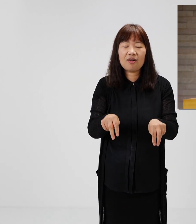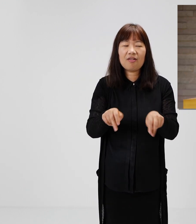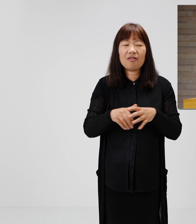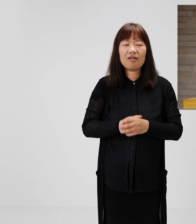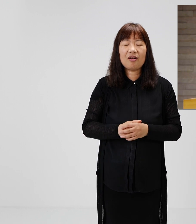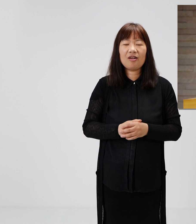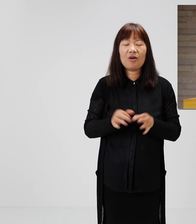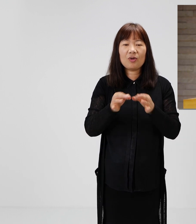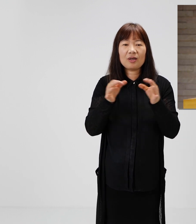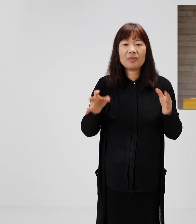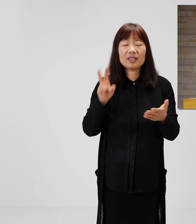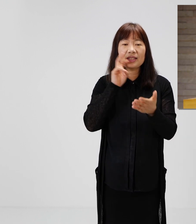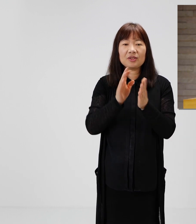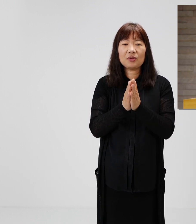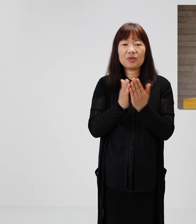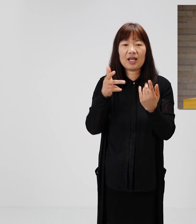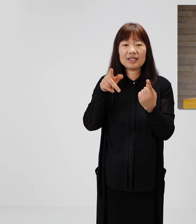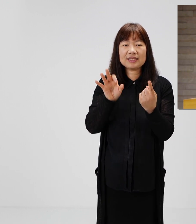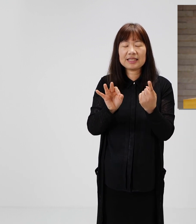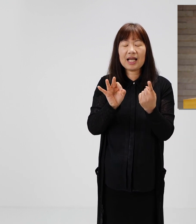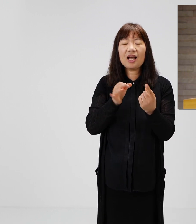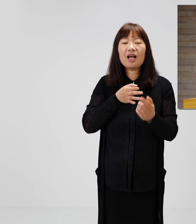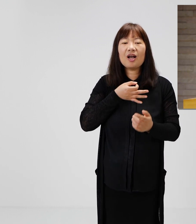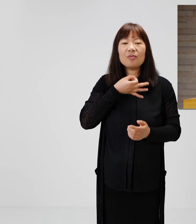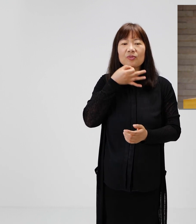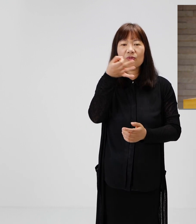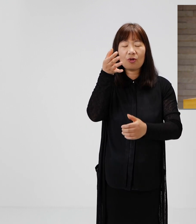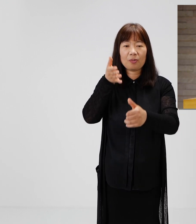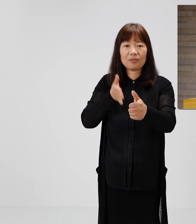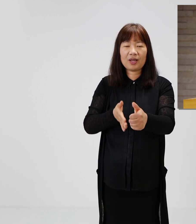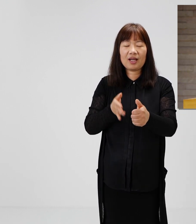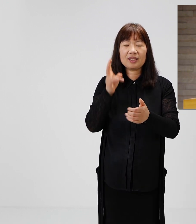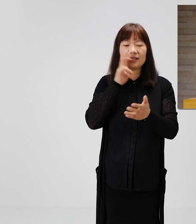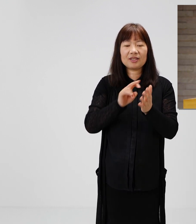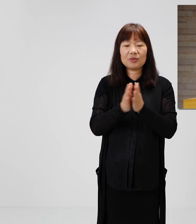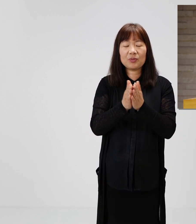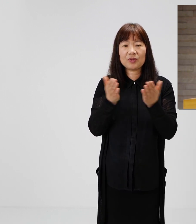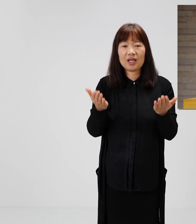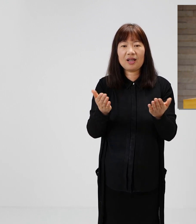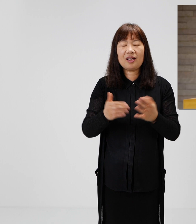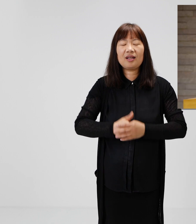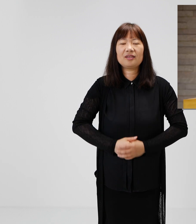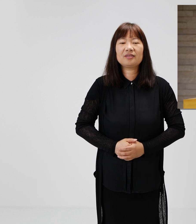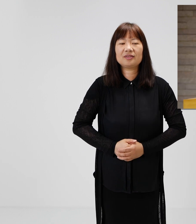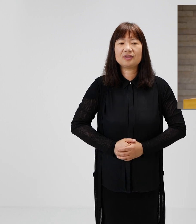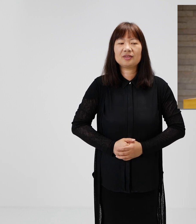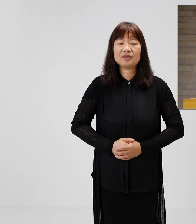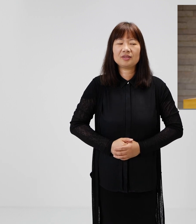일어나셔서 오랜만에 찬송가 한 장 드리십시다. 찬송가